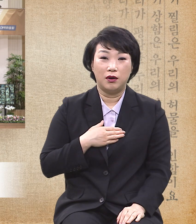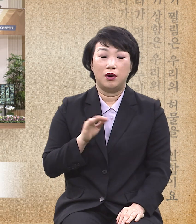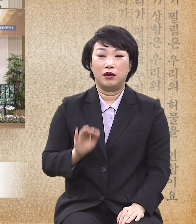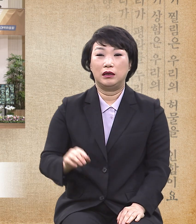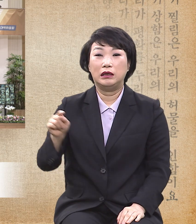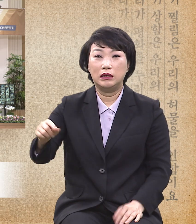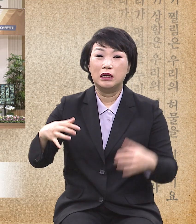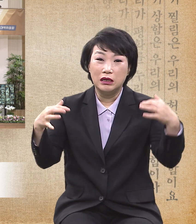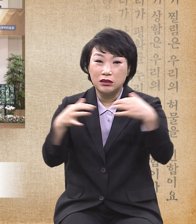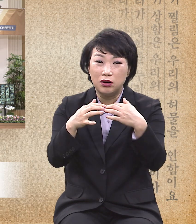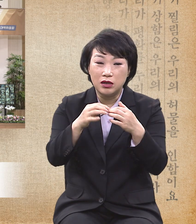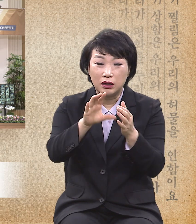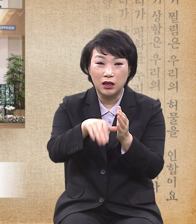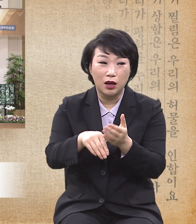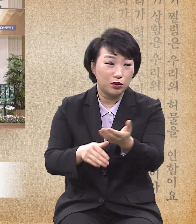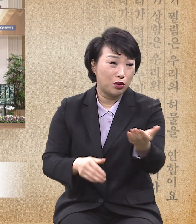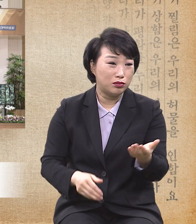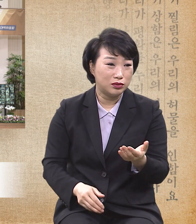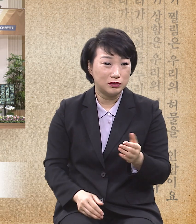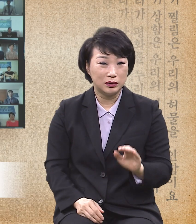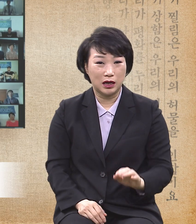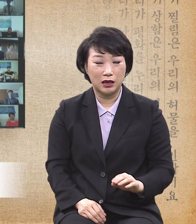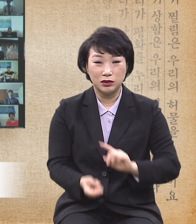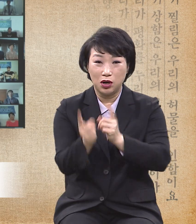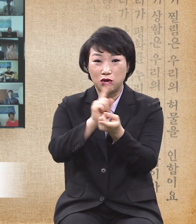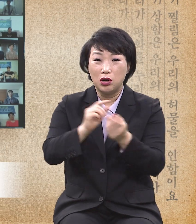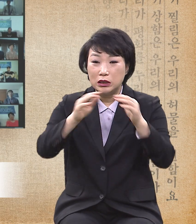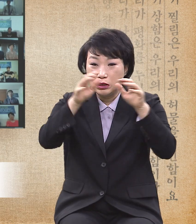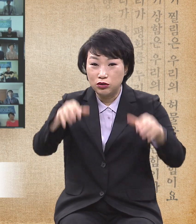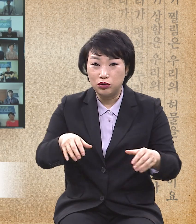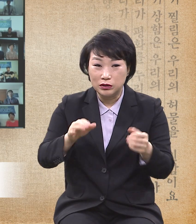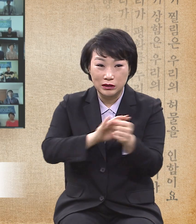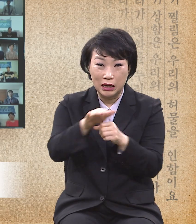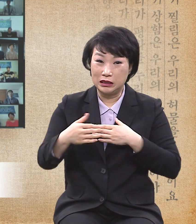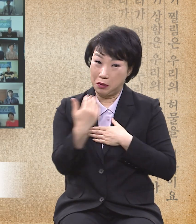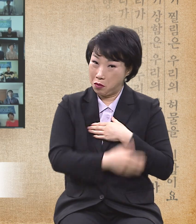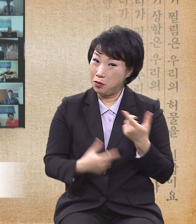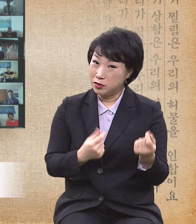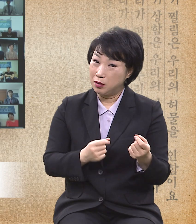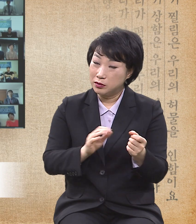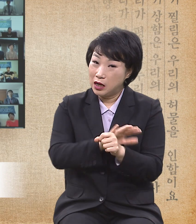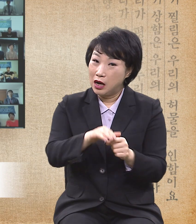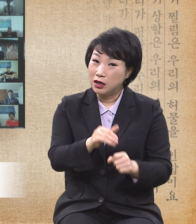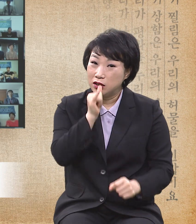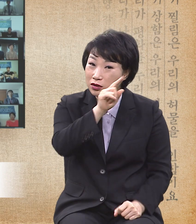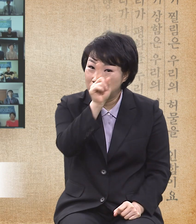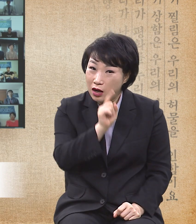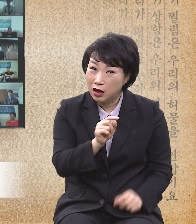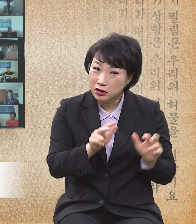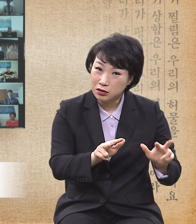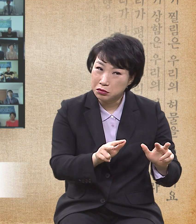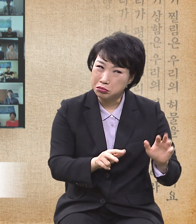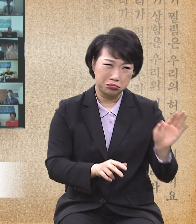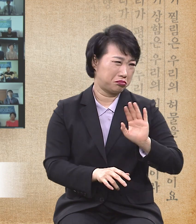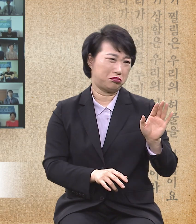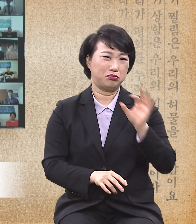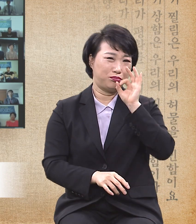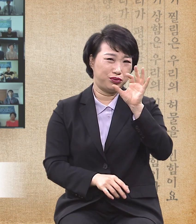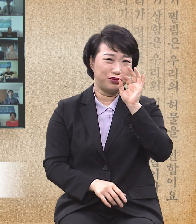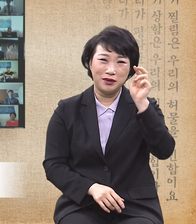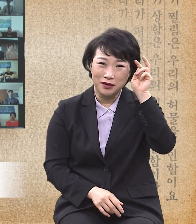그런 전쟁에 남은 서로 이웃사랑을 내 몸과 같이 하는 사랑이 있었어요.